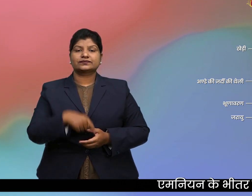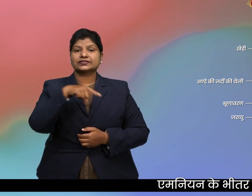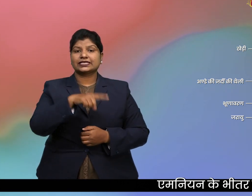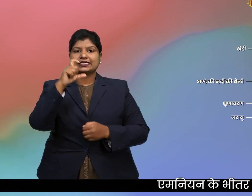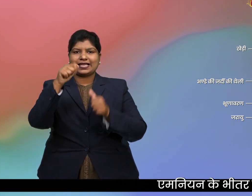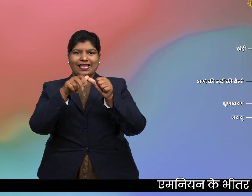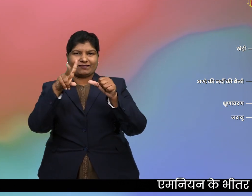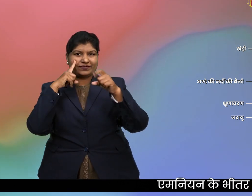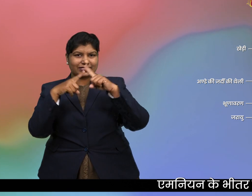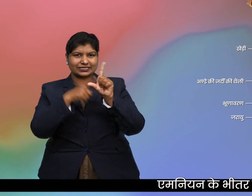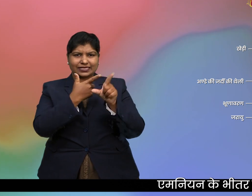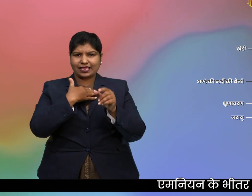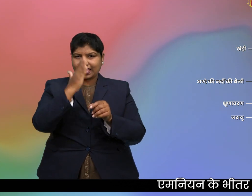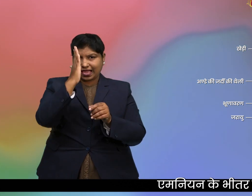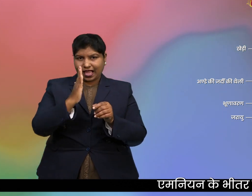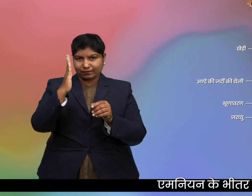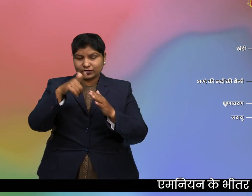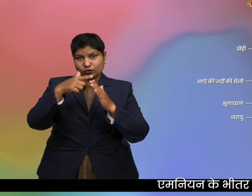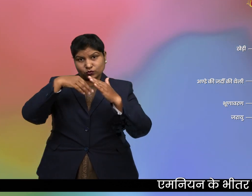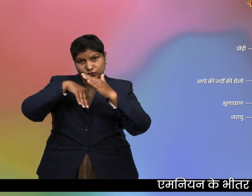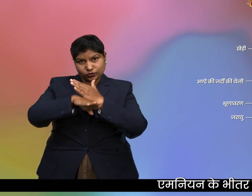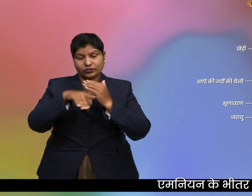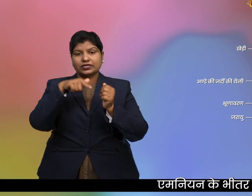एमिनियन के भीतर कक्षा